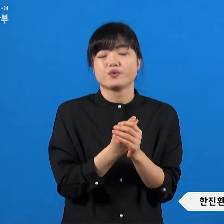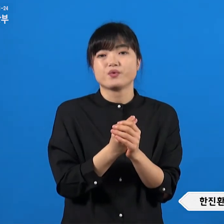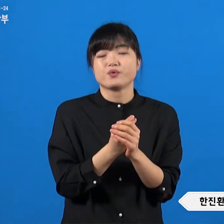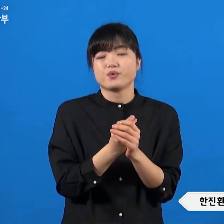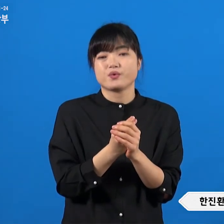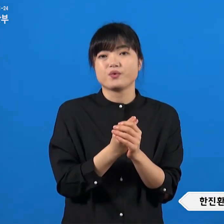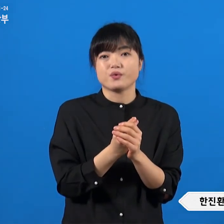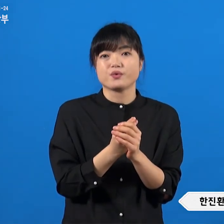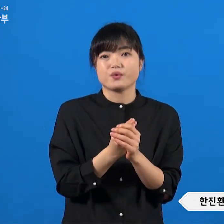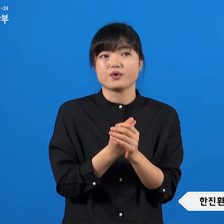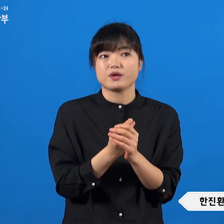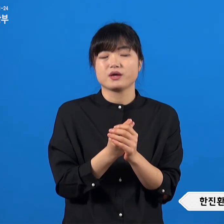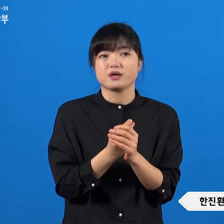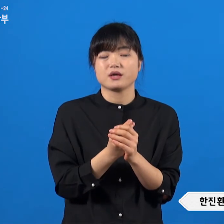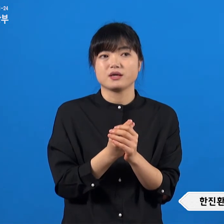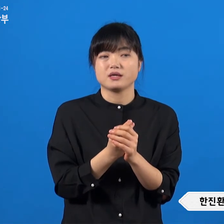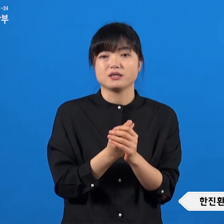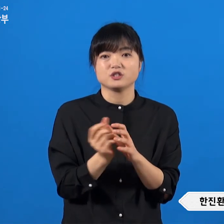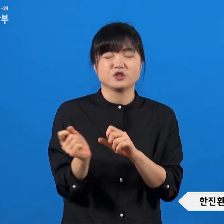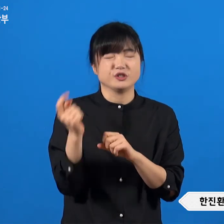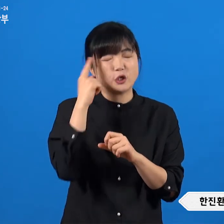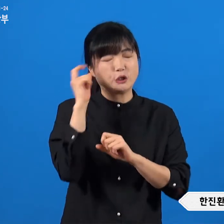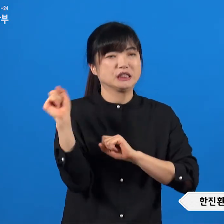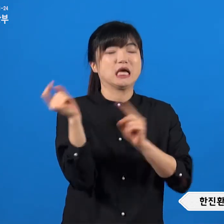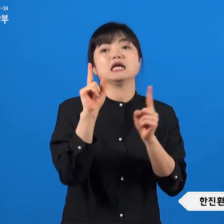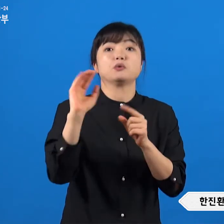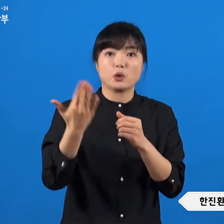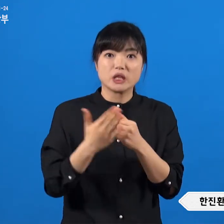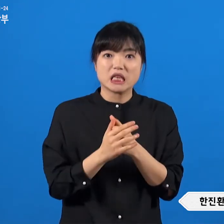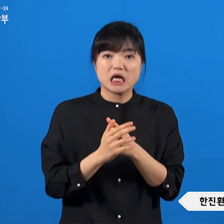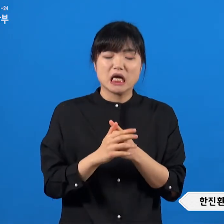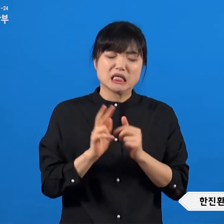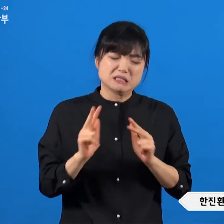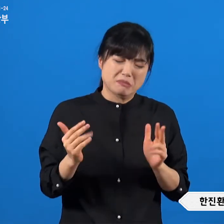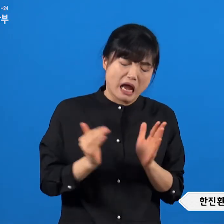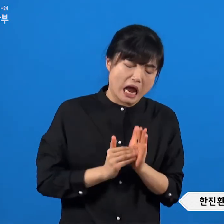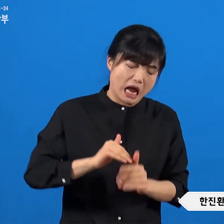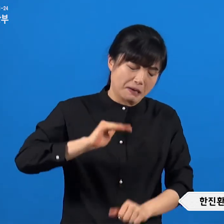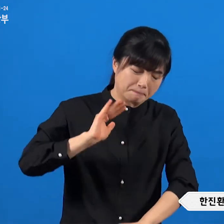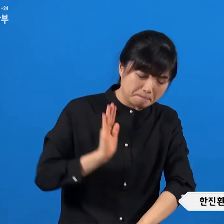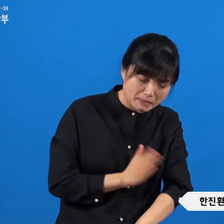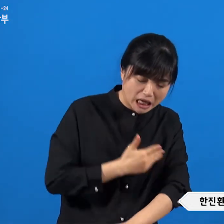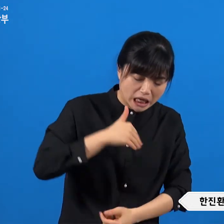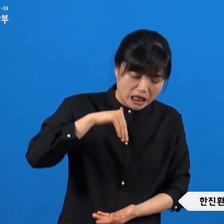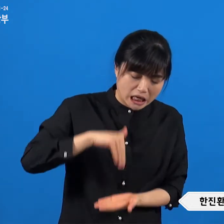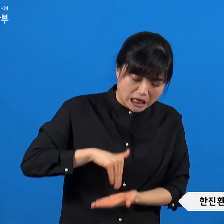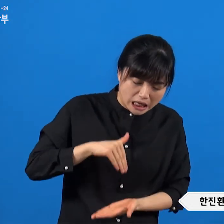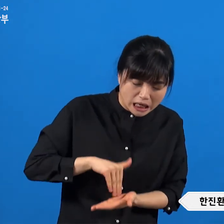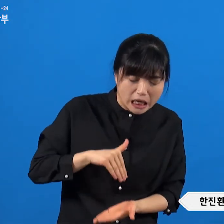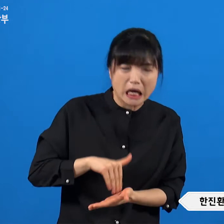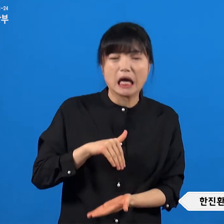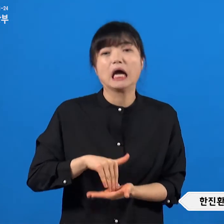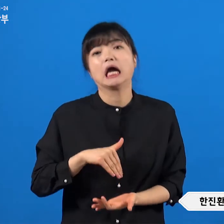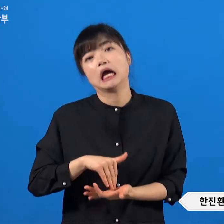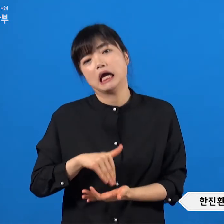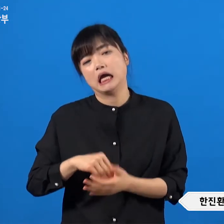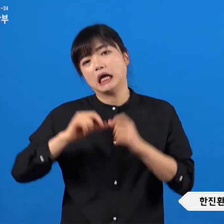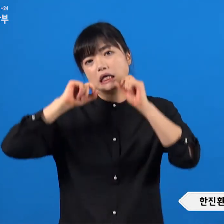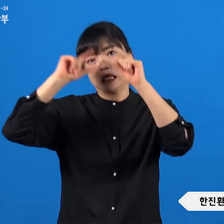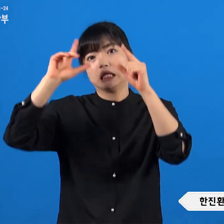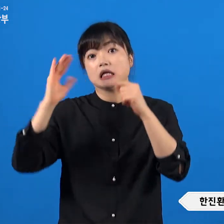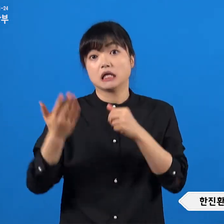것입니다. 자기가 이날까지 산 것이 얼마나 잘못인지를 이제 깨닫게 되었다는 것입니다.